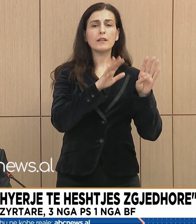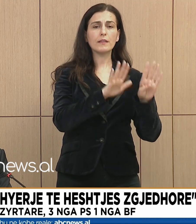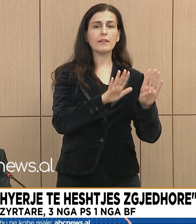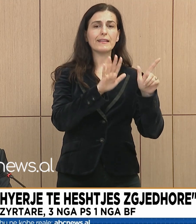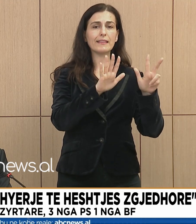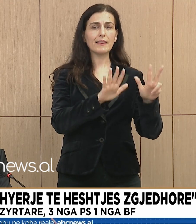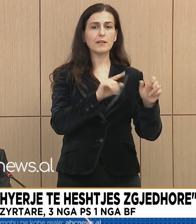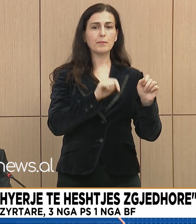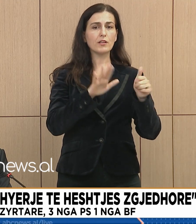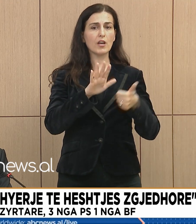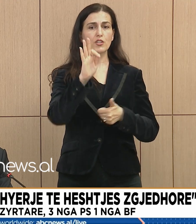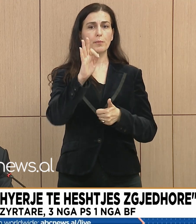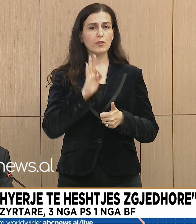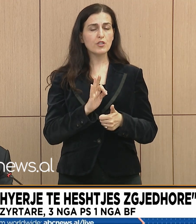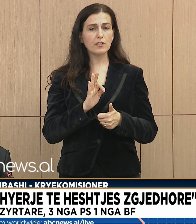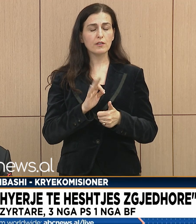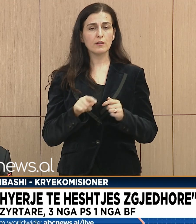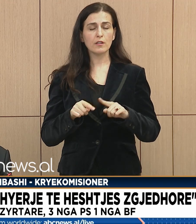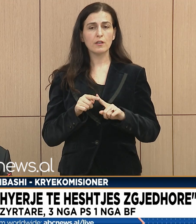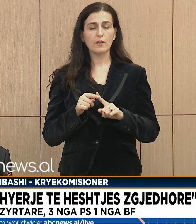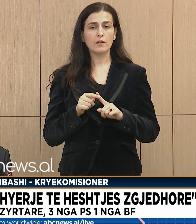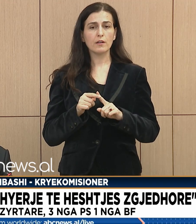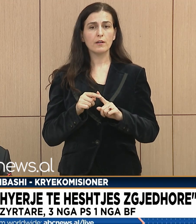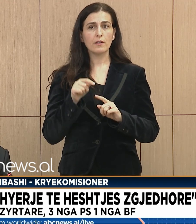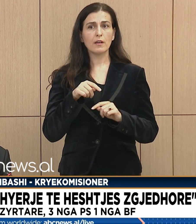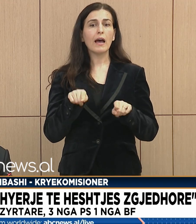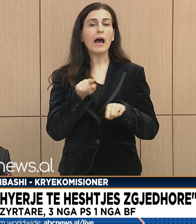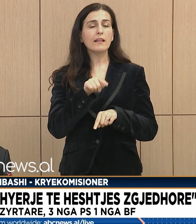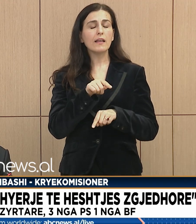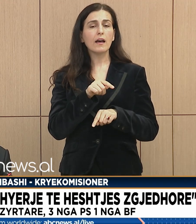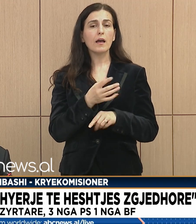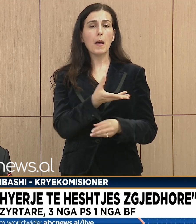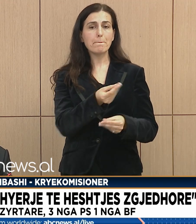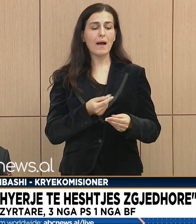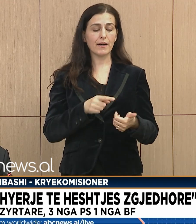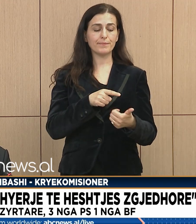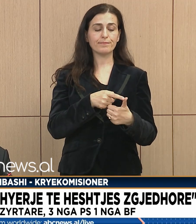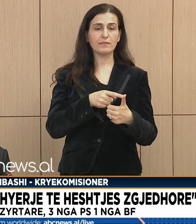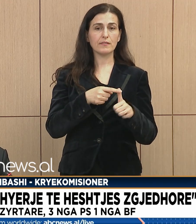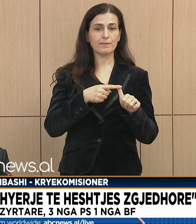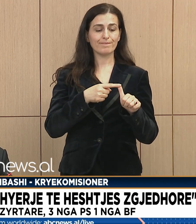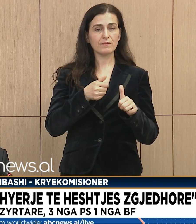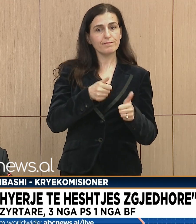93.86% e votuese të cilët ju është marë shënja e gishtit,